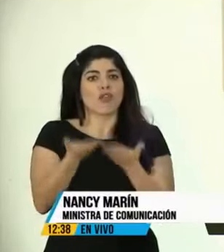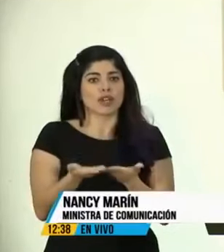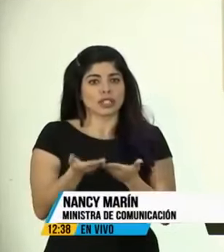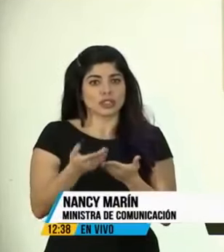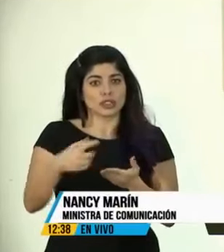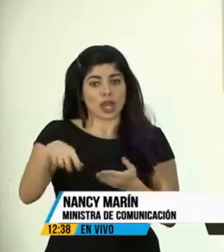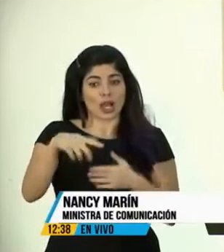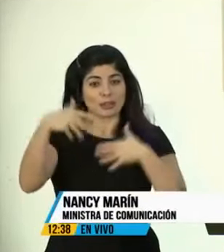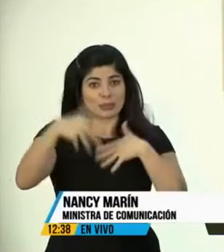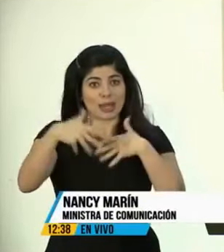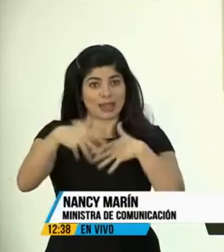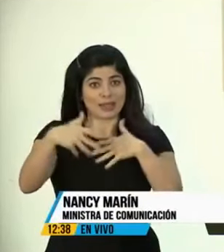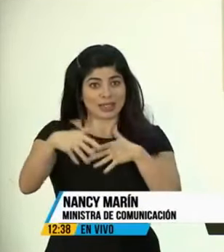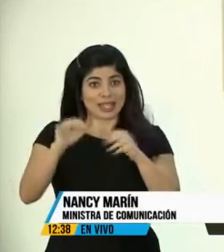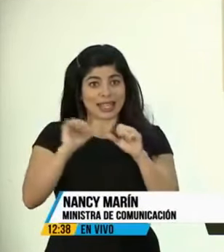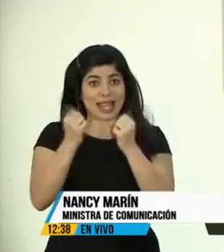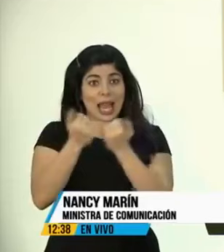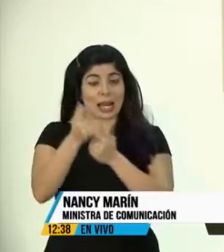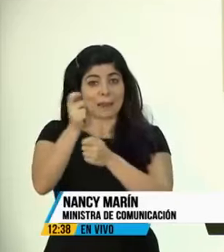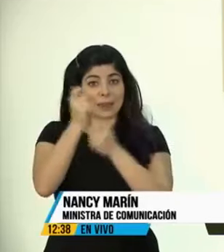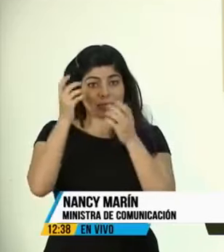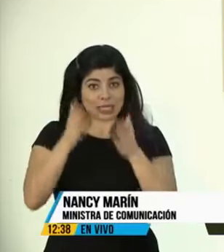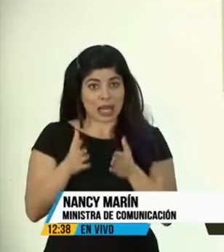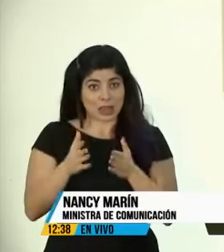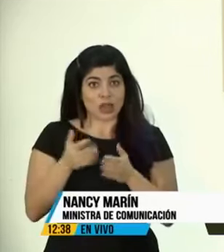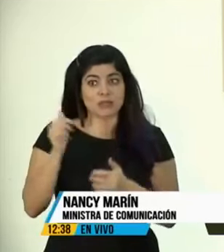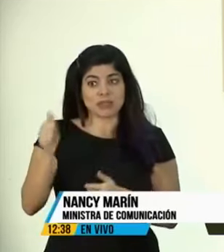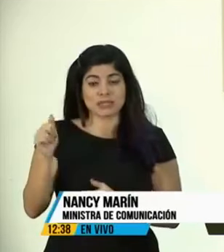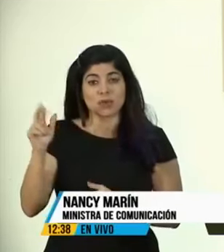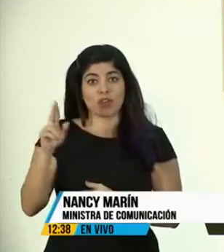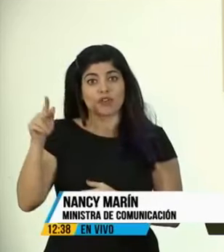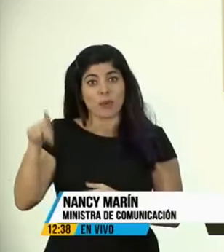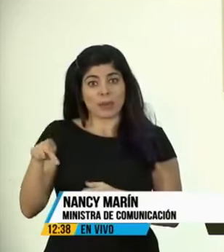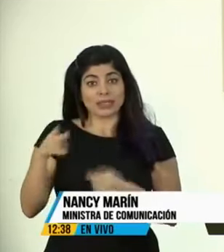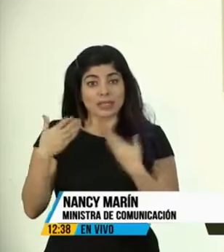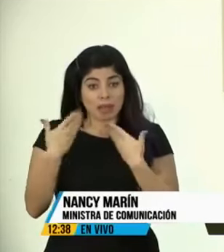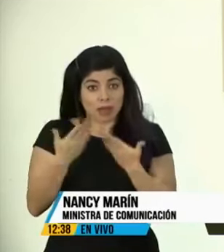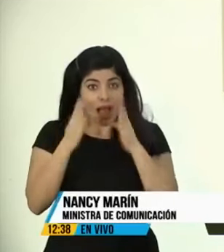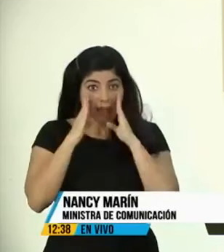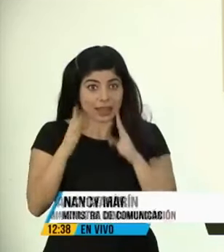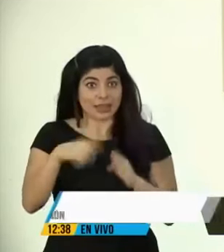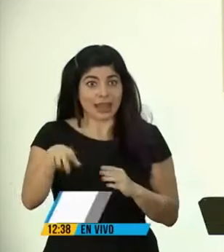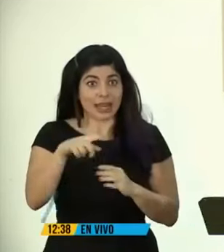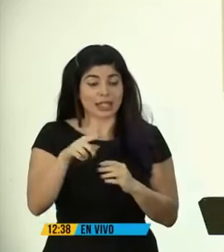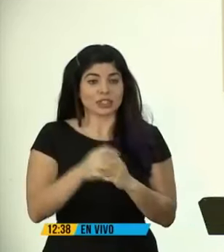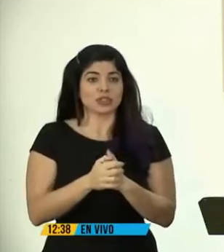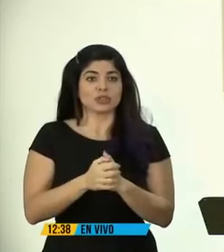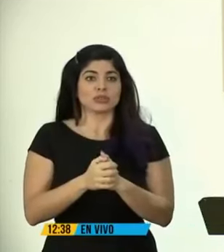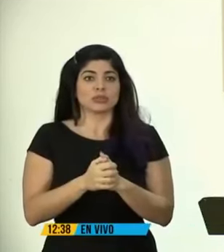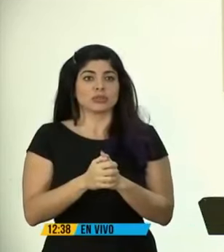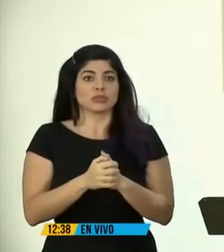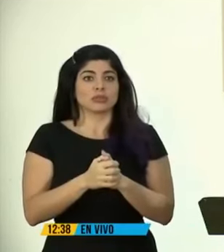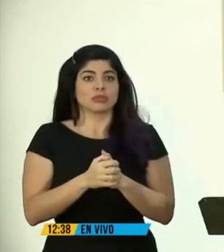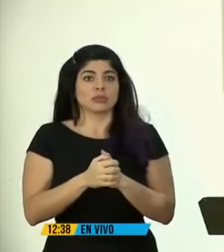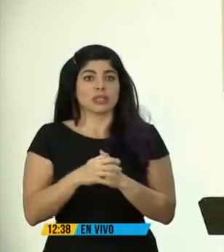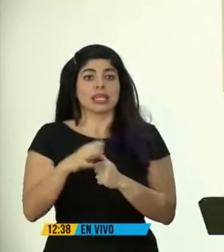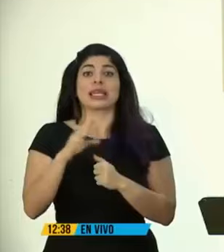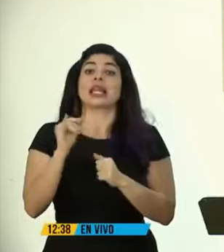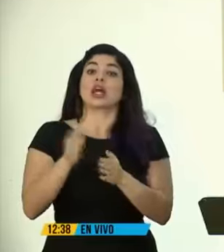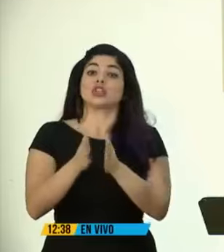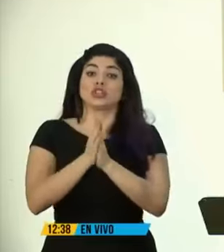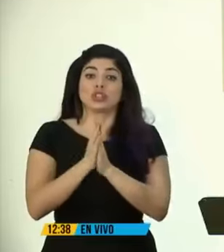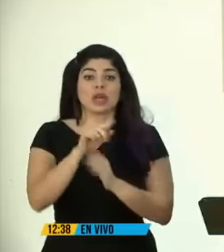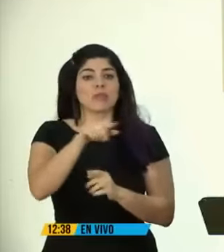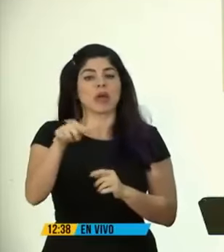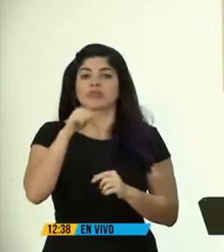los manifestantes del sector pesquero que don Rodolfo Pizza les atendía y esa solicitud